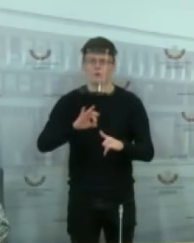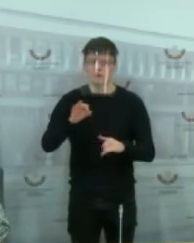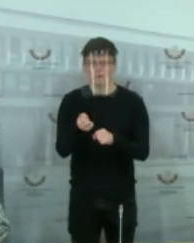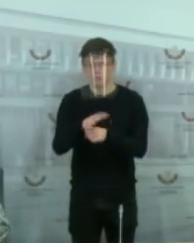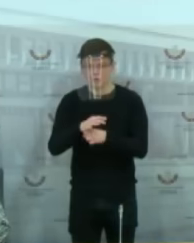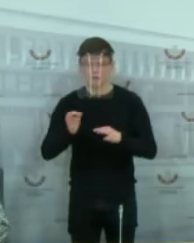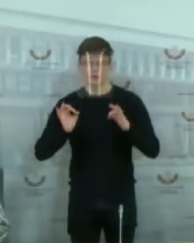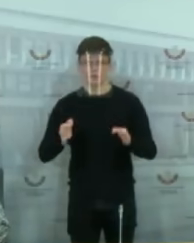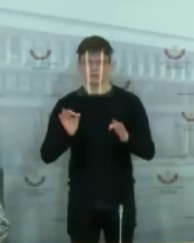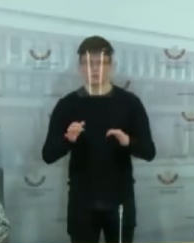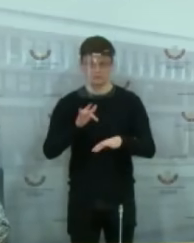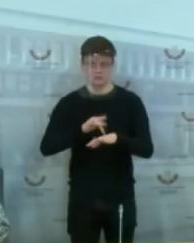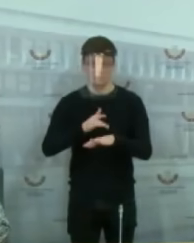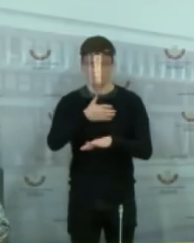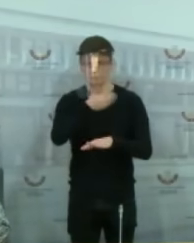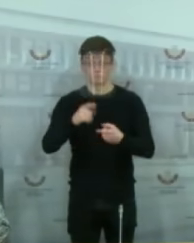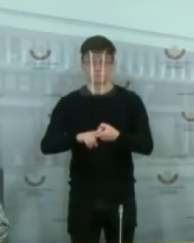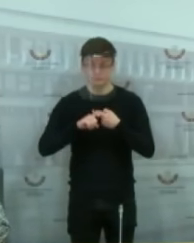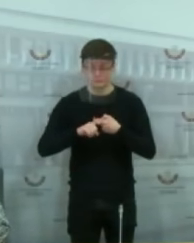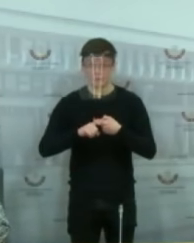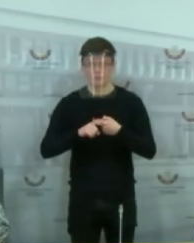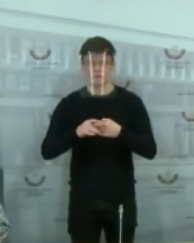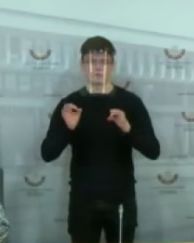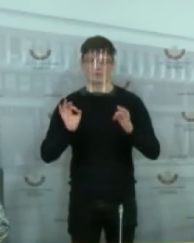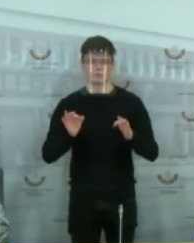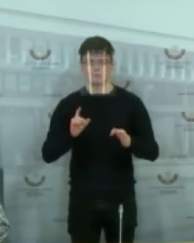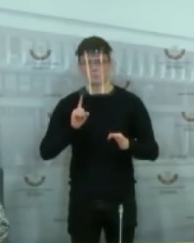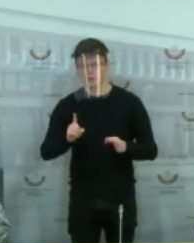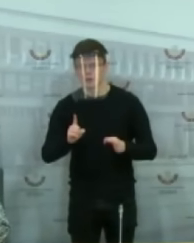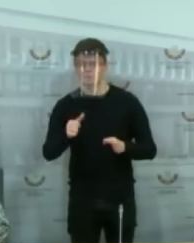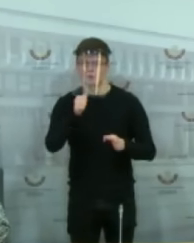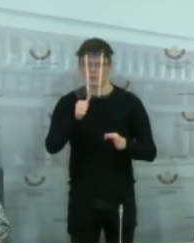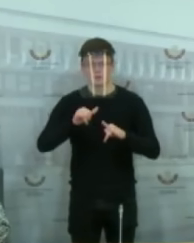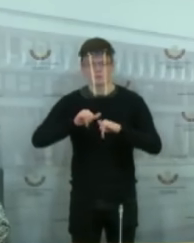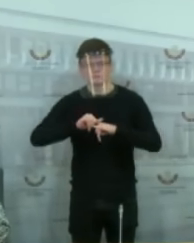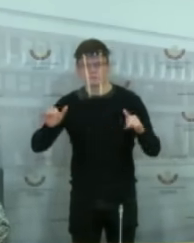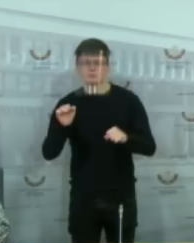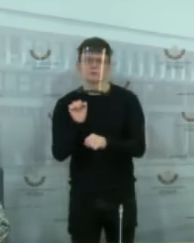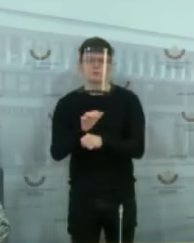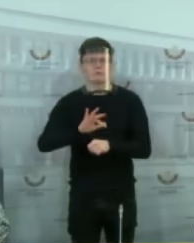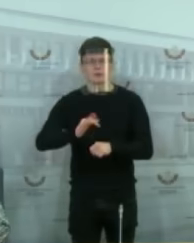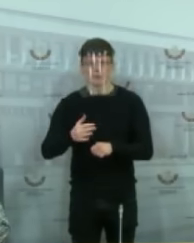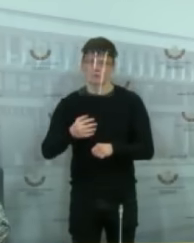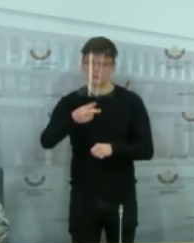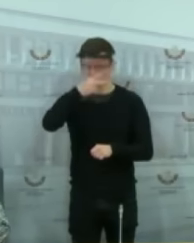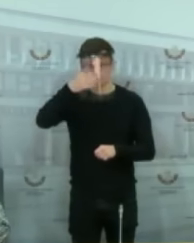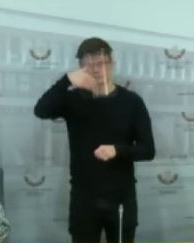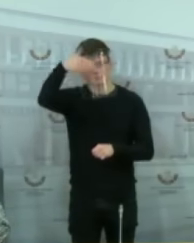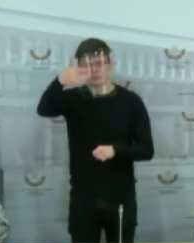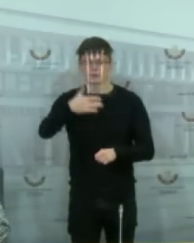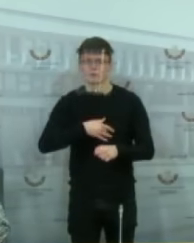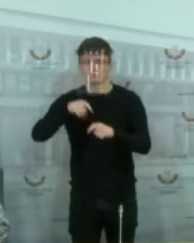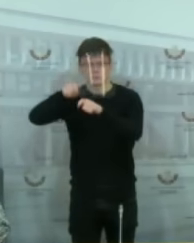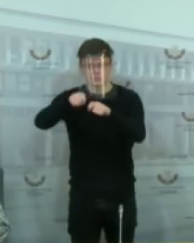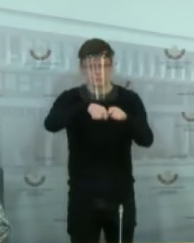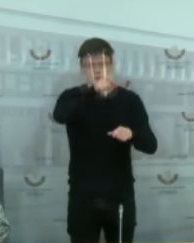situacija, siekiant užkirsti kelią viruso plitimui ir ar planuojama ateityje profilaktiškai tirti gyventojus, ar kaip nors kitaip